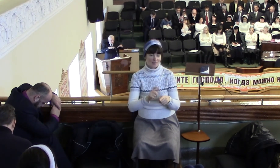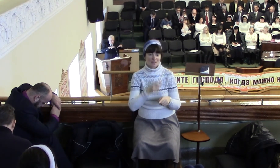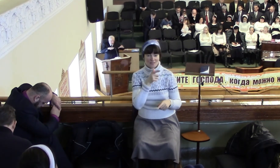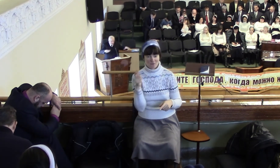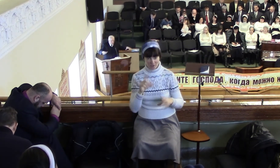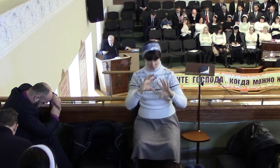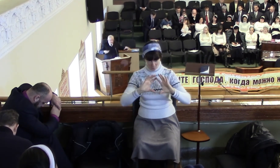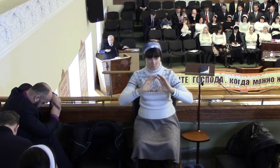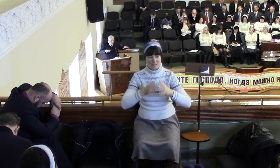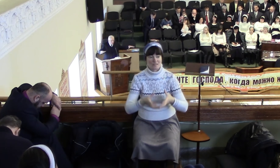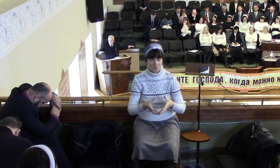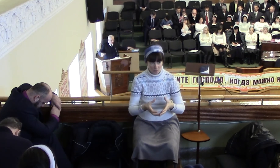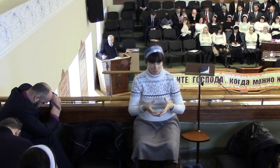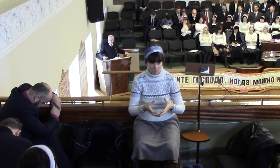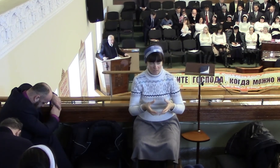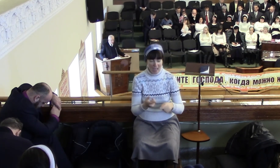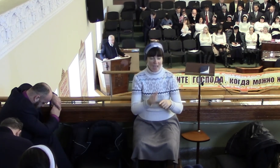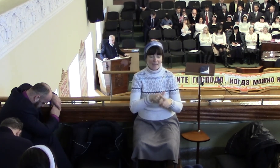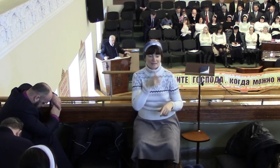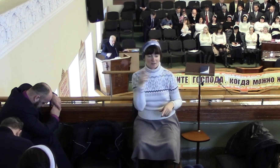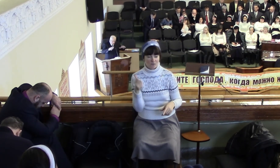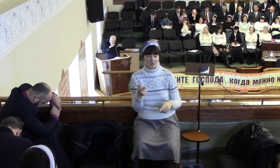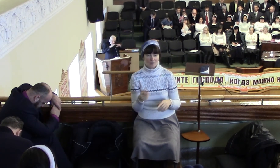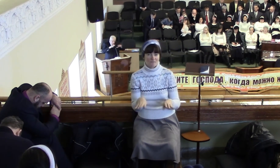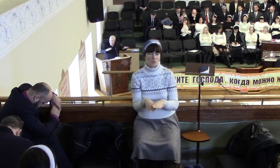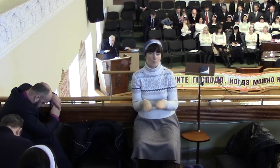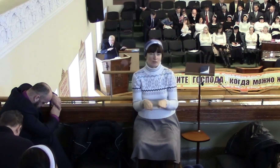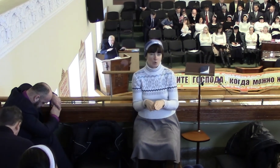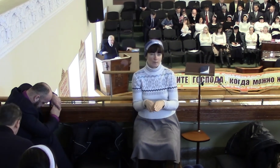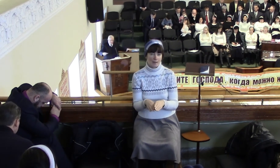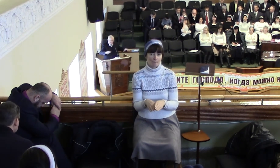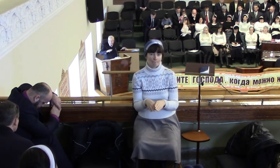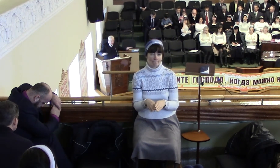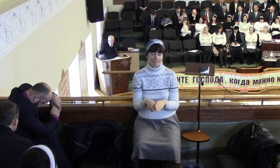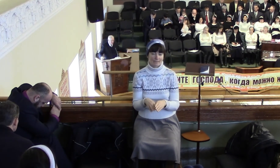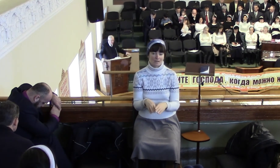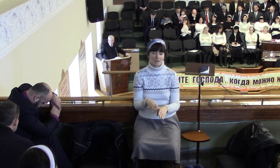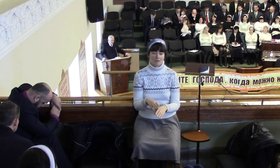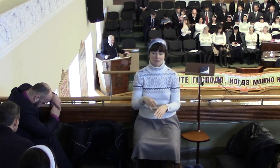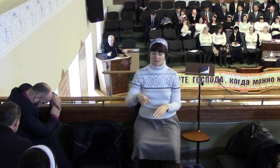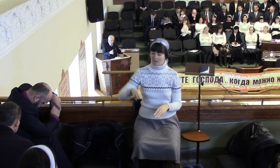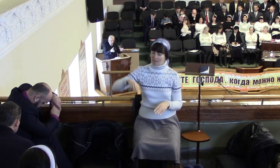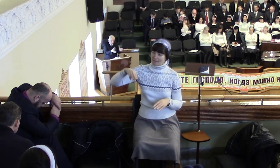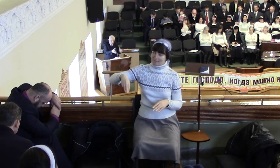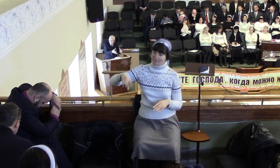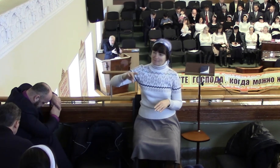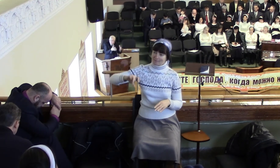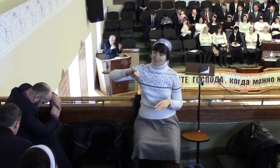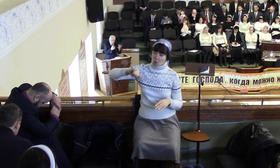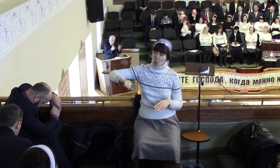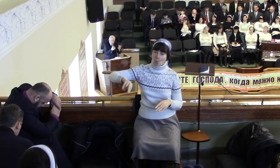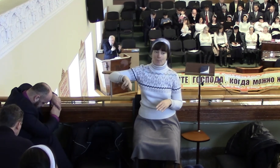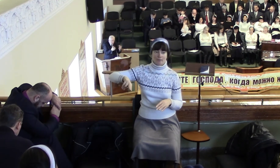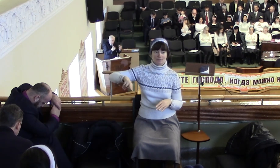это разлагающийся труп, который все больше и больше разлагается. И Бог нас